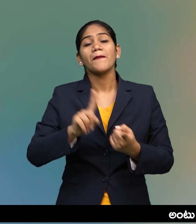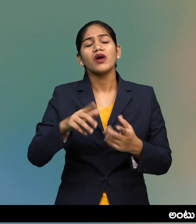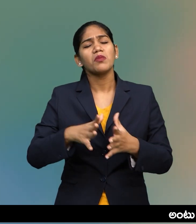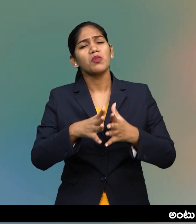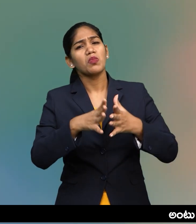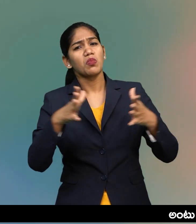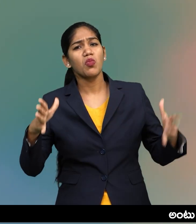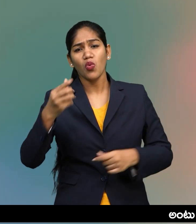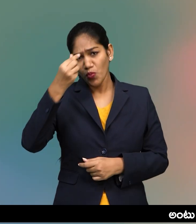అంటువ్యాధుల ముప్పు ఎక్కువ.